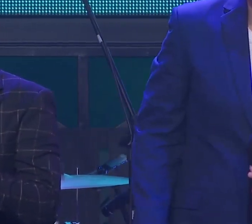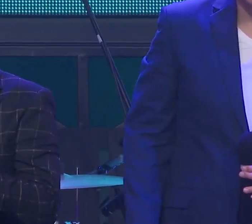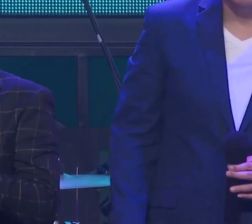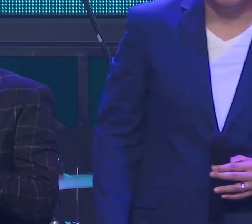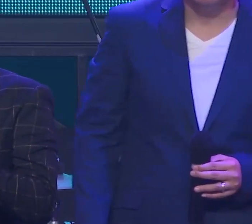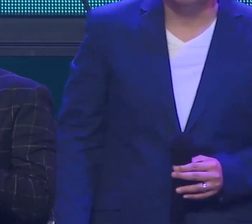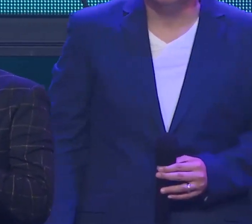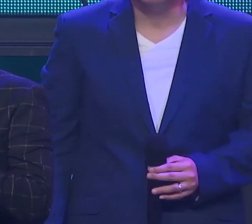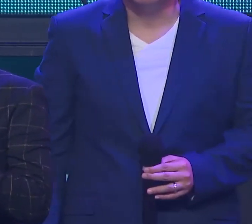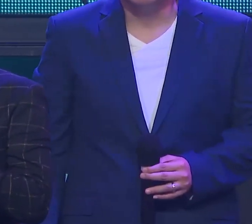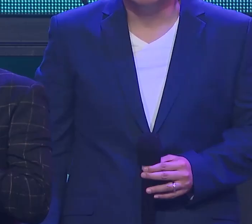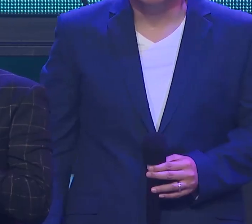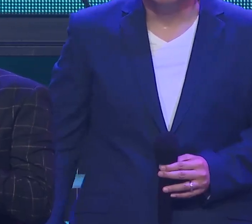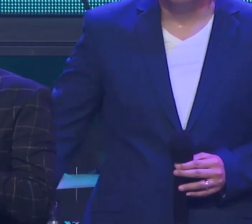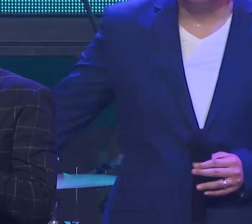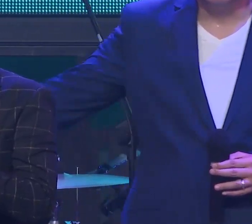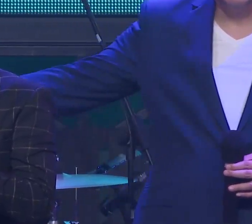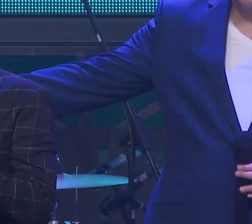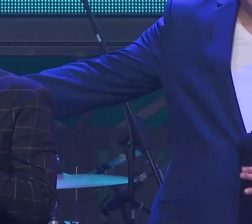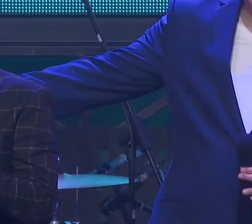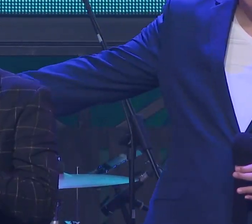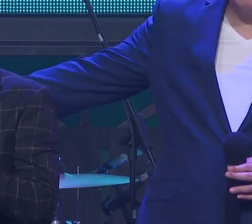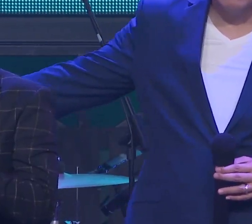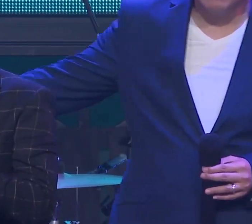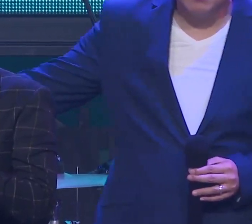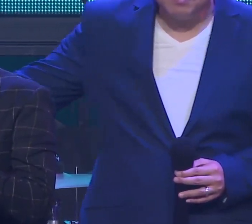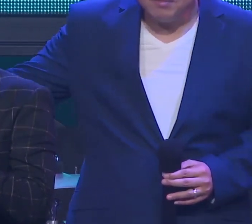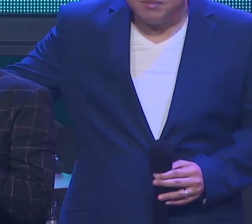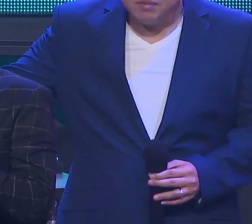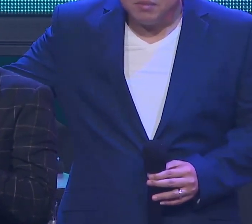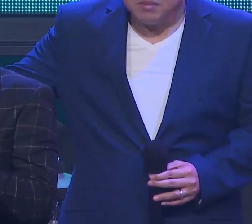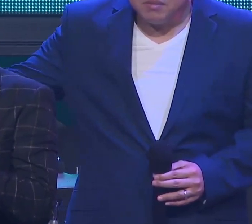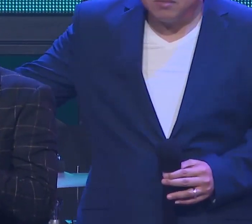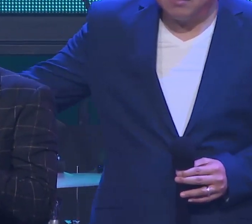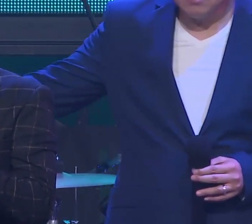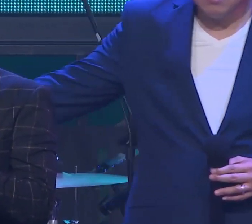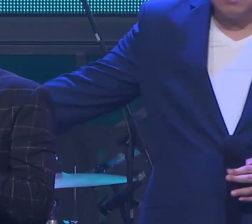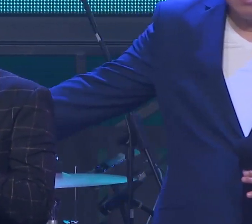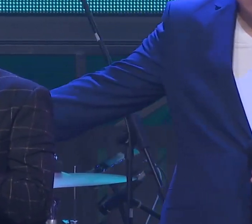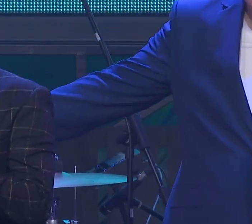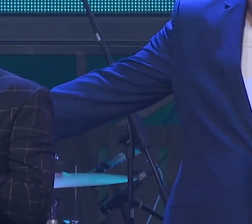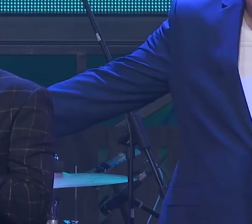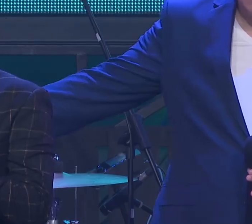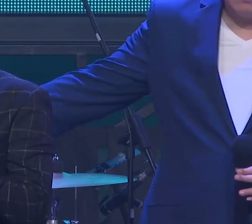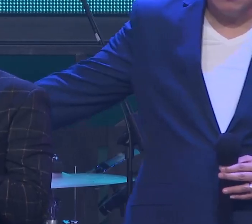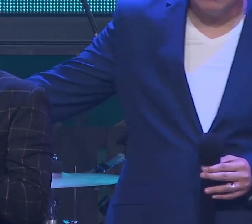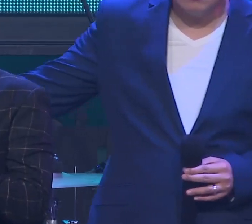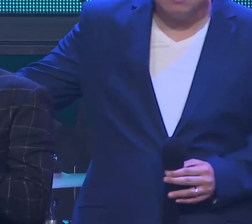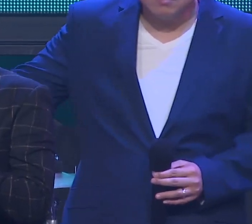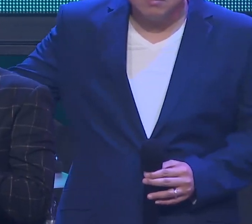buat bangsa kami Tuhan. Buat bangsa dan negara kami Indonesia Tuhan. Kami mau merendahkan hati kami